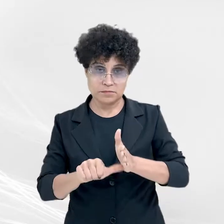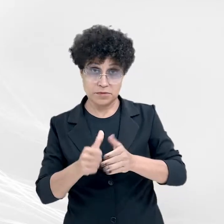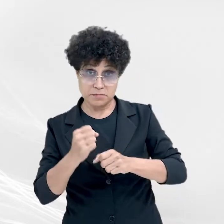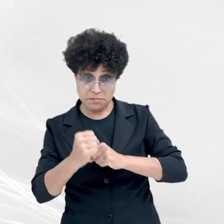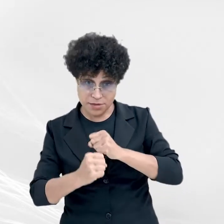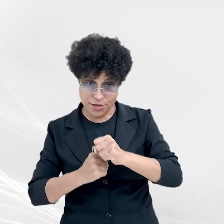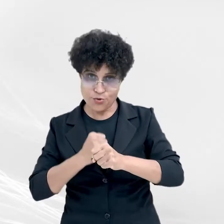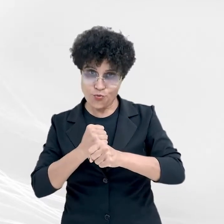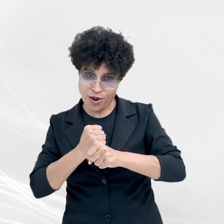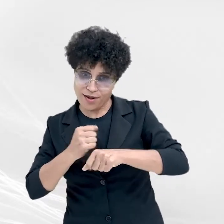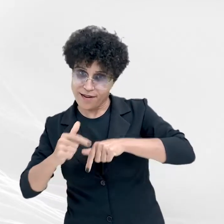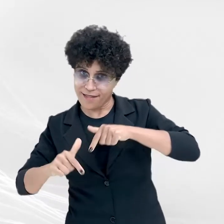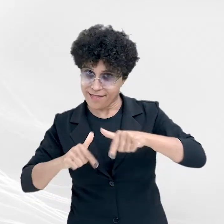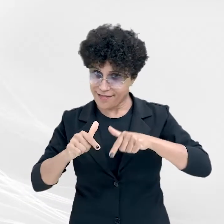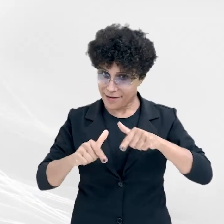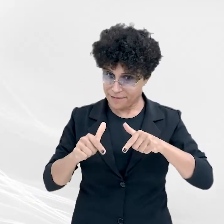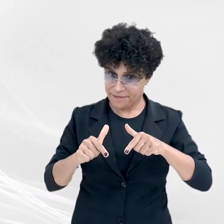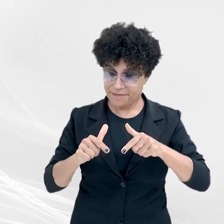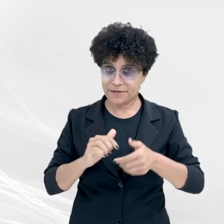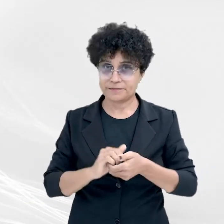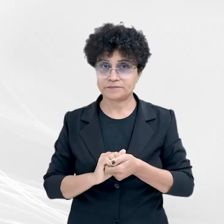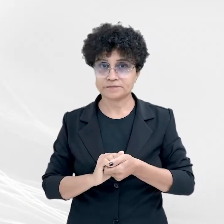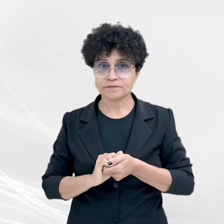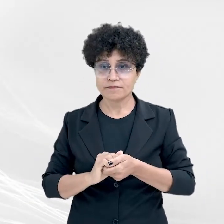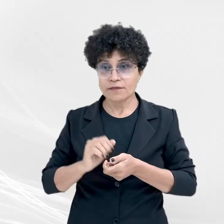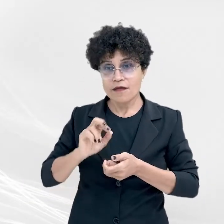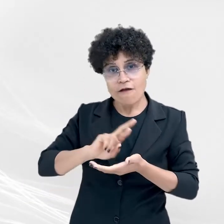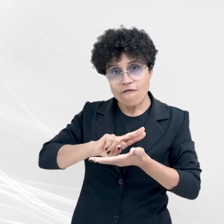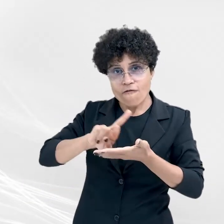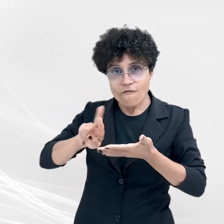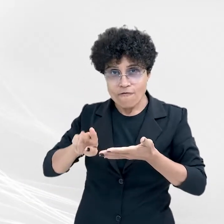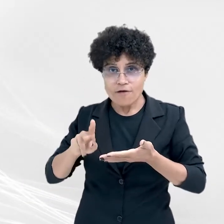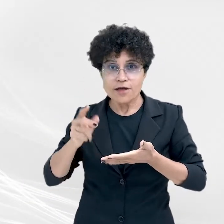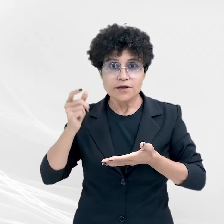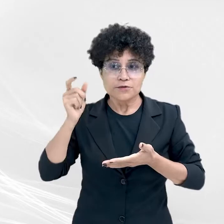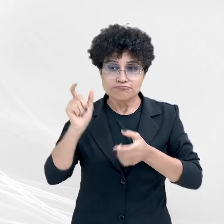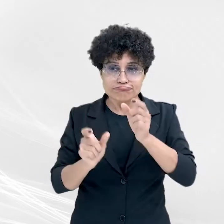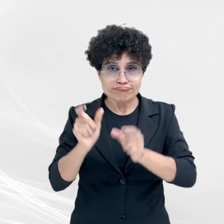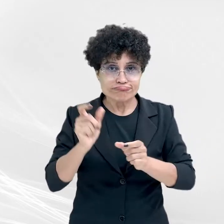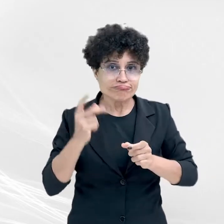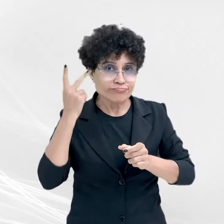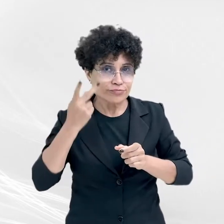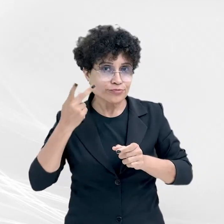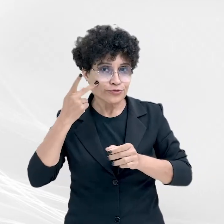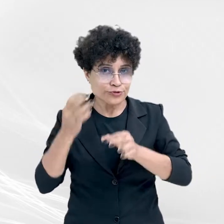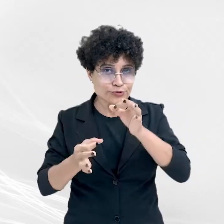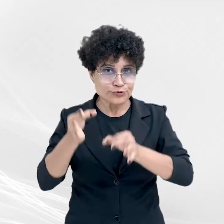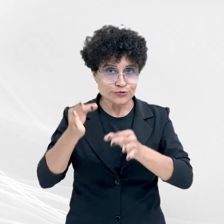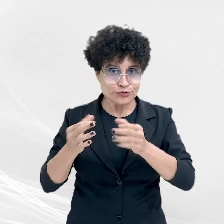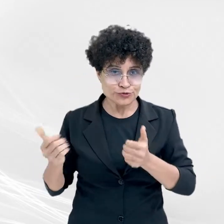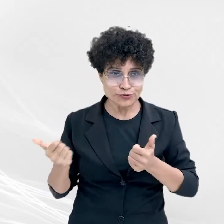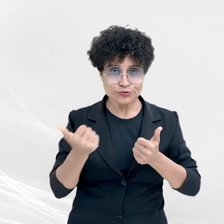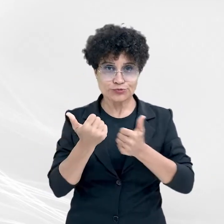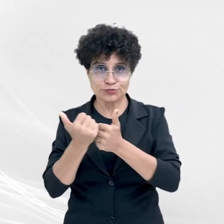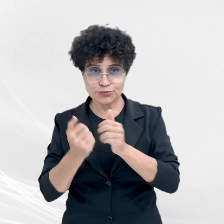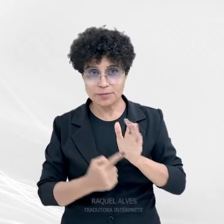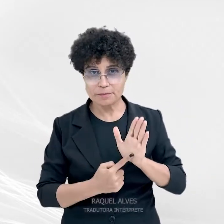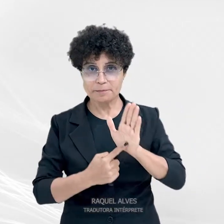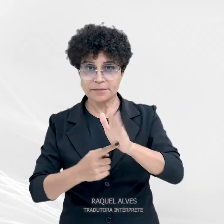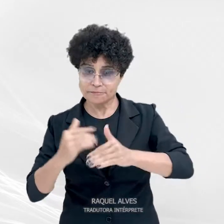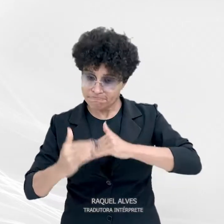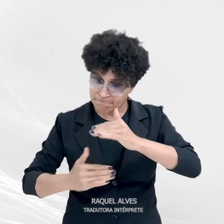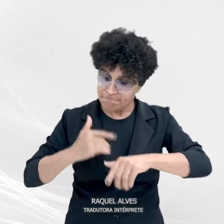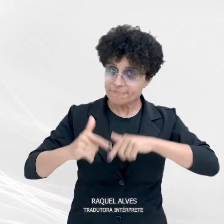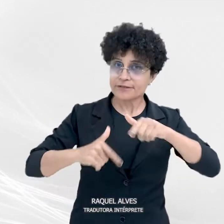Primeiro ano de atuação, promotores de justiça substitutos apresentam desempenho funcional.